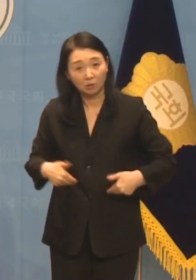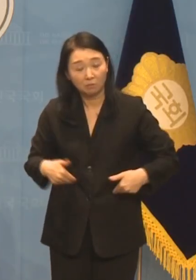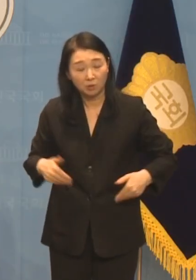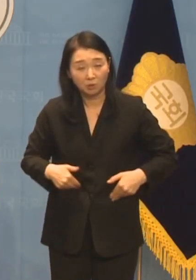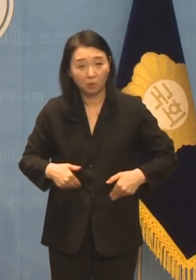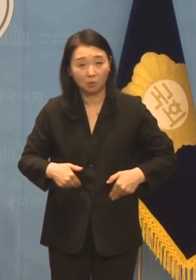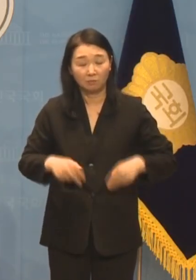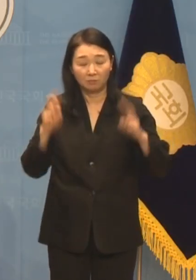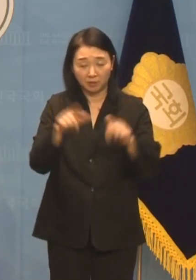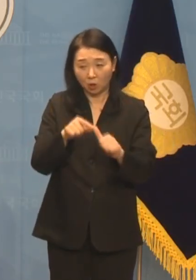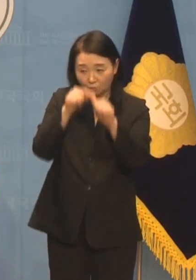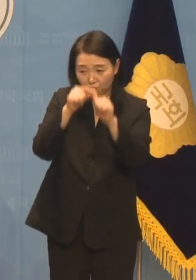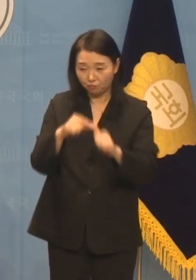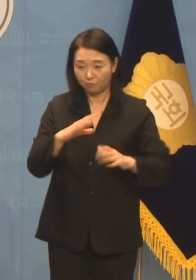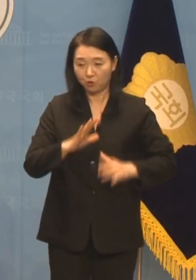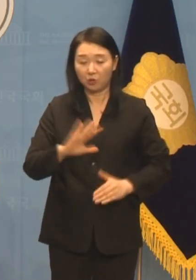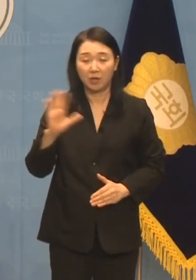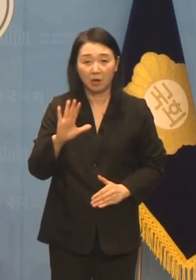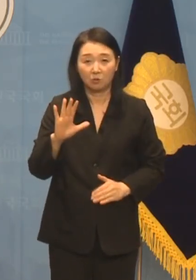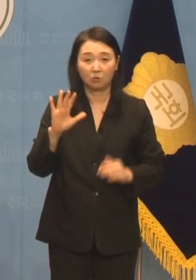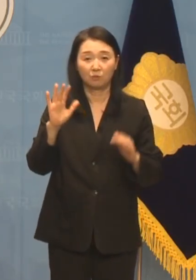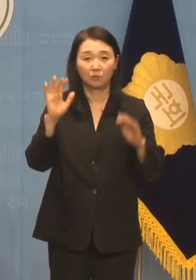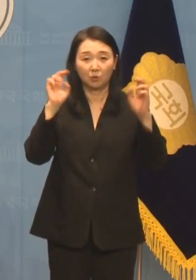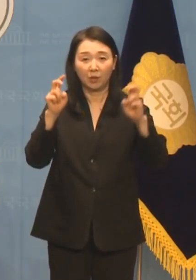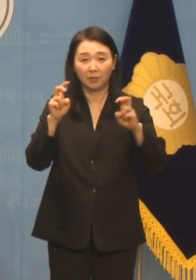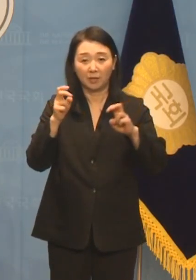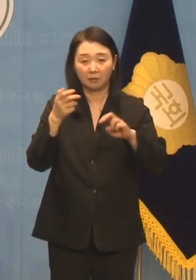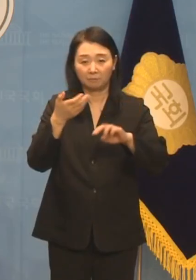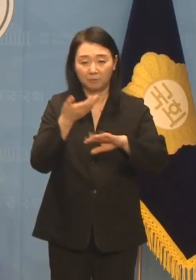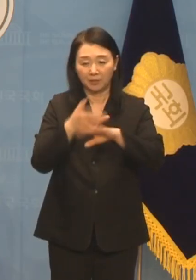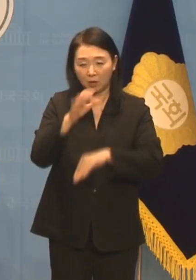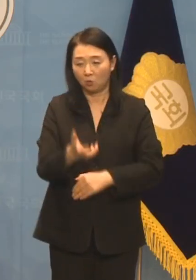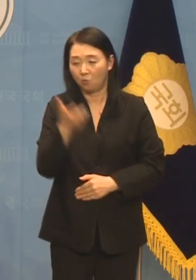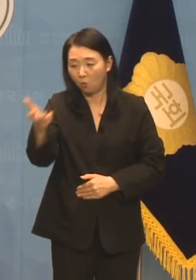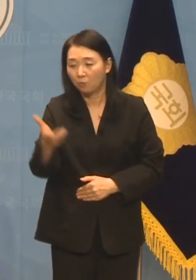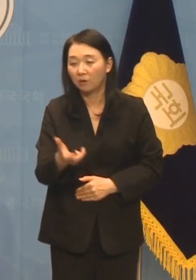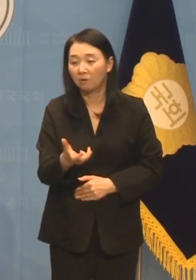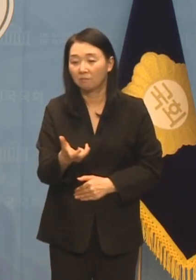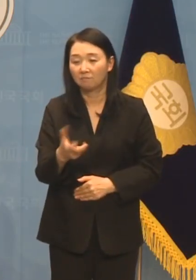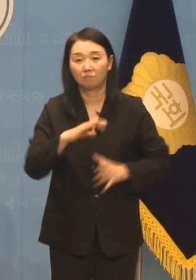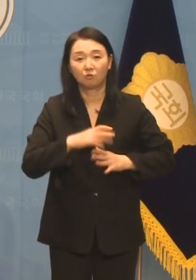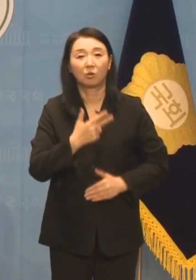겁내지 않고 이직을 겁내지 않을 수 있는 나라를 만들어야 합니다.